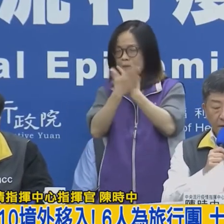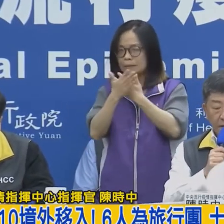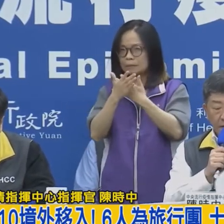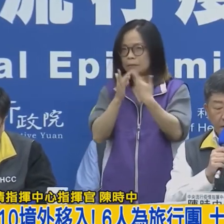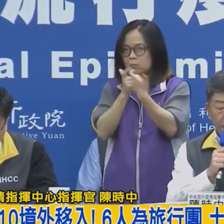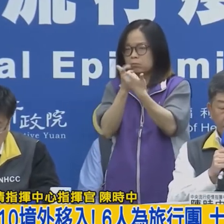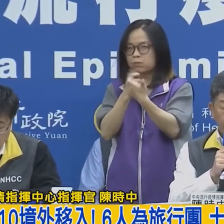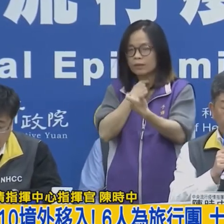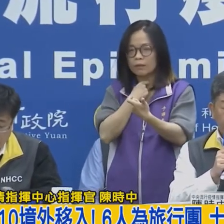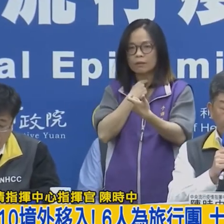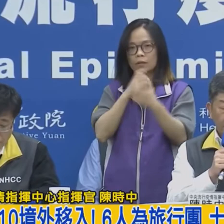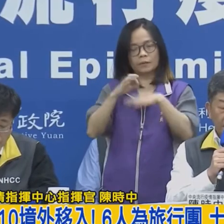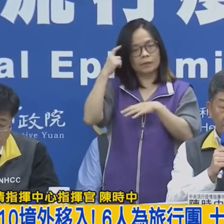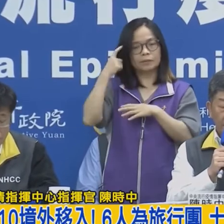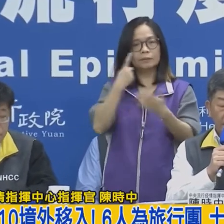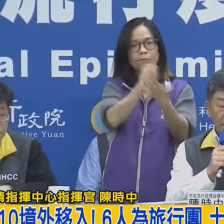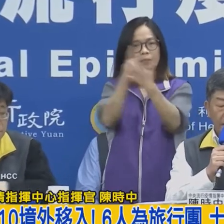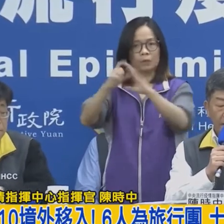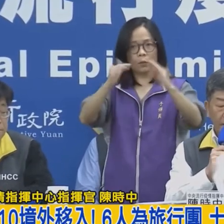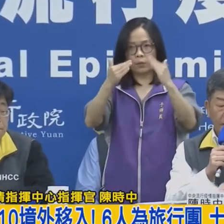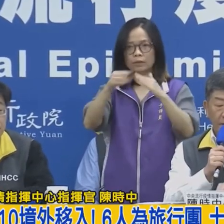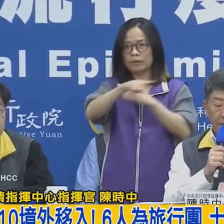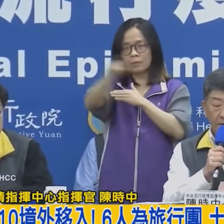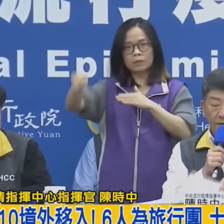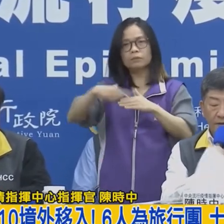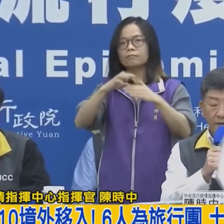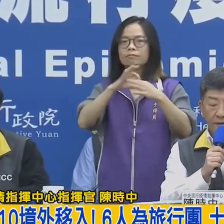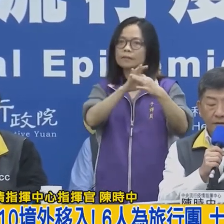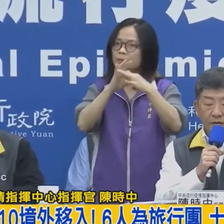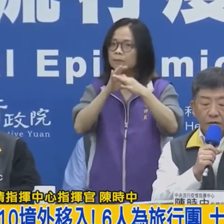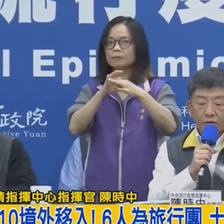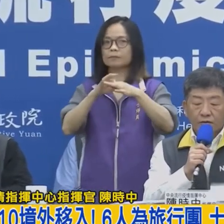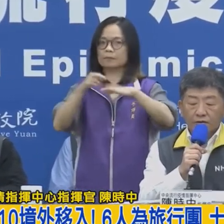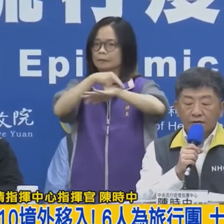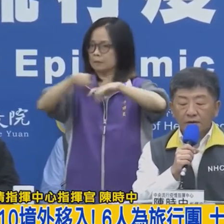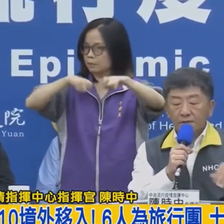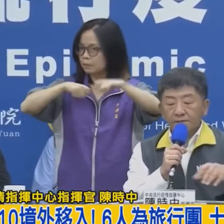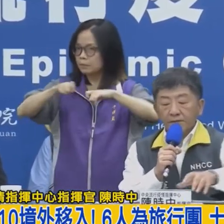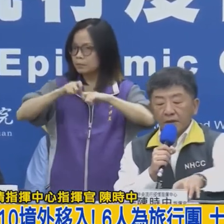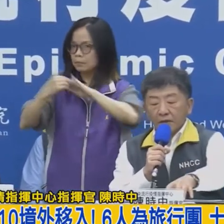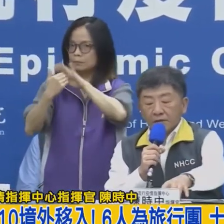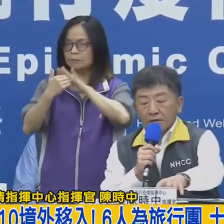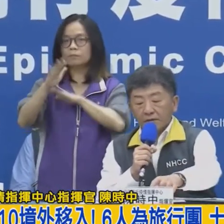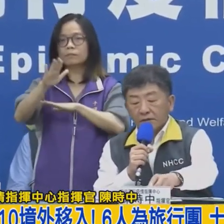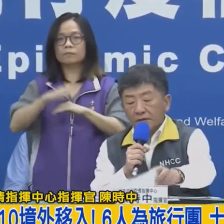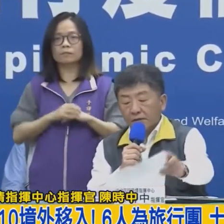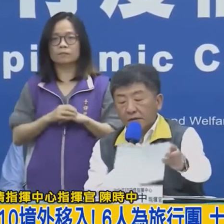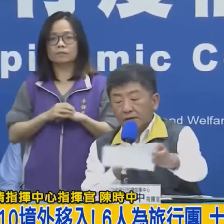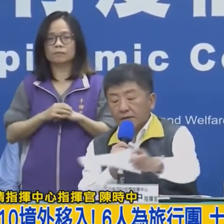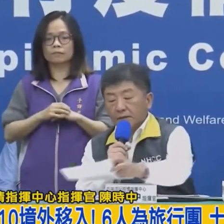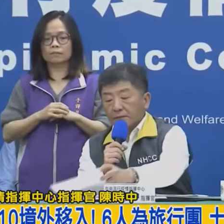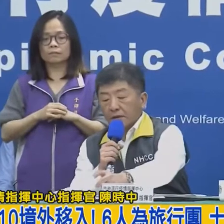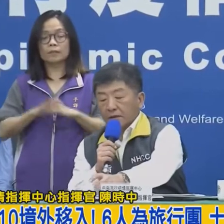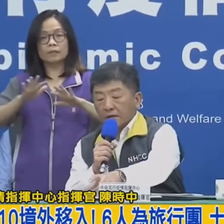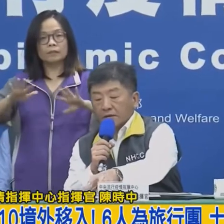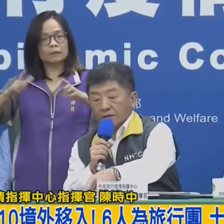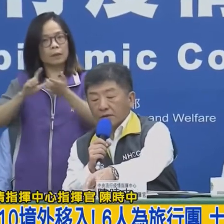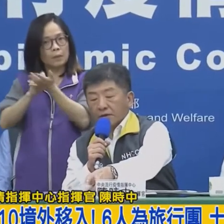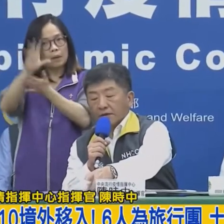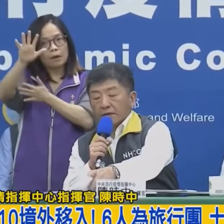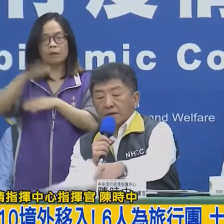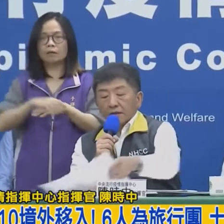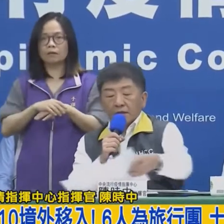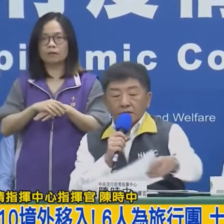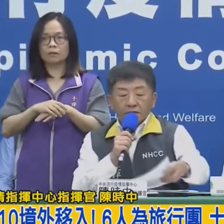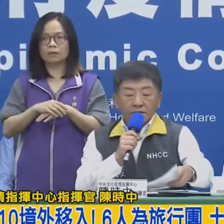想各国也都展开了一个相关的一些措施，所以我们今天昨天跟大家报告，我